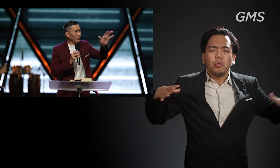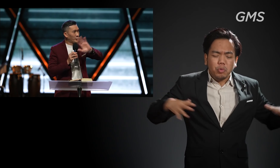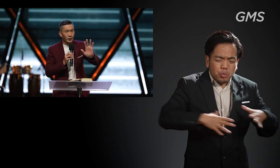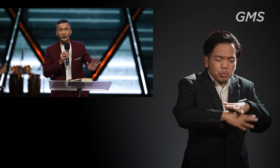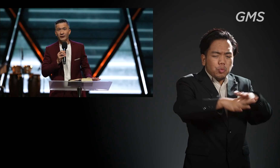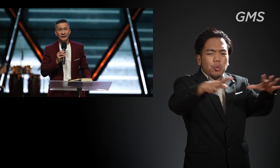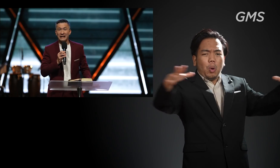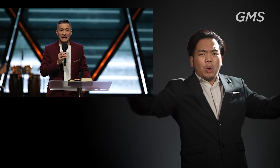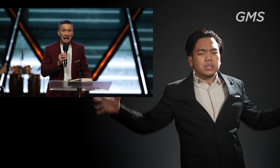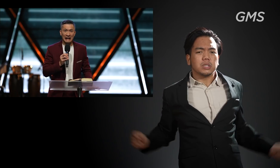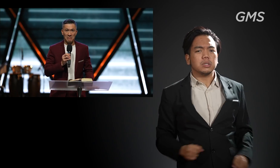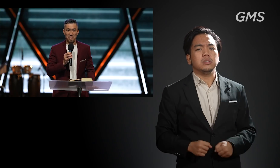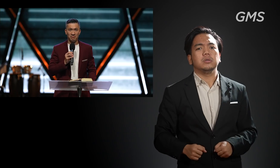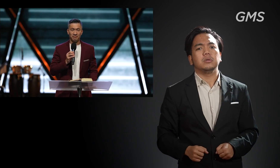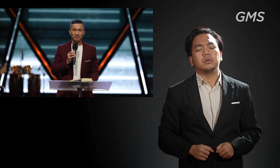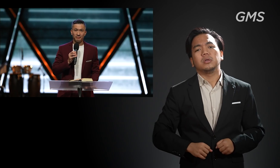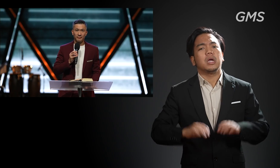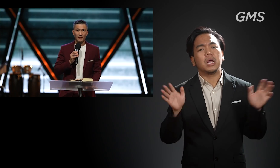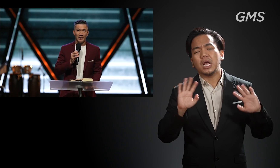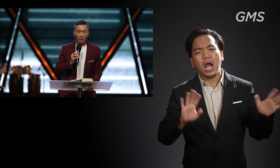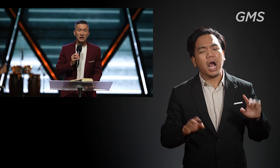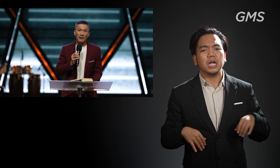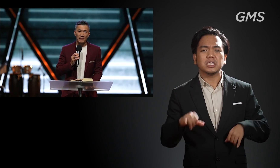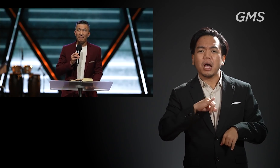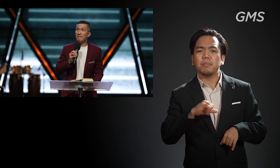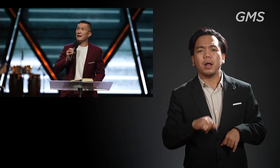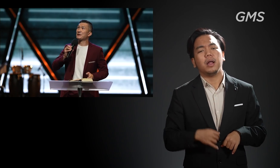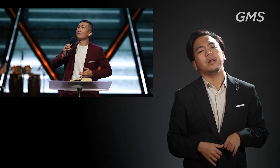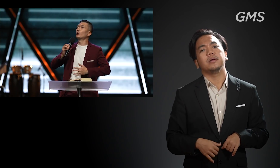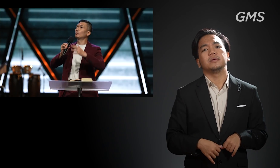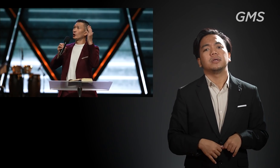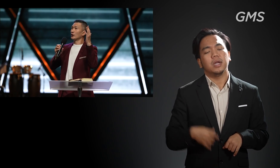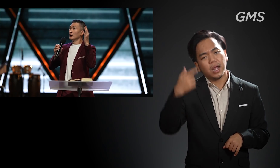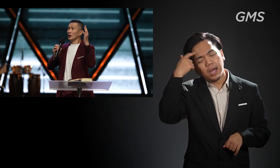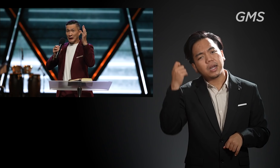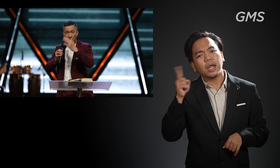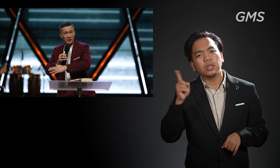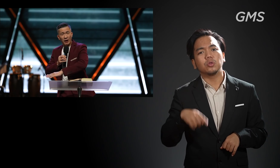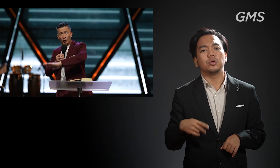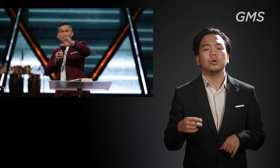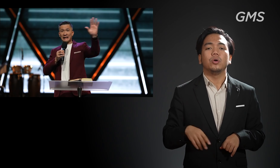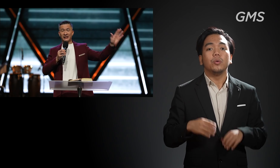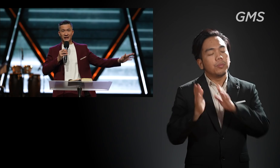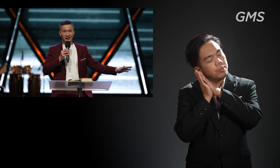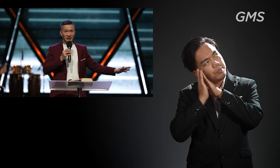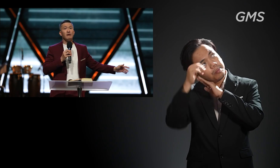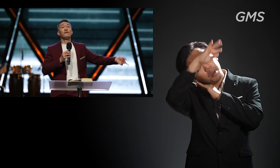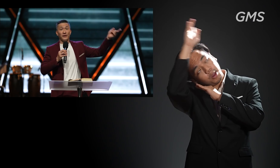ujung ke ujung gak seragam. Itulah sebabnya mimpi bisa muluk-muluk dan bisa